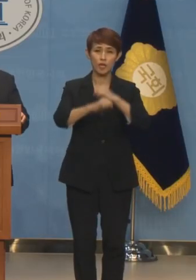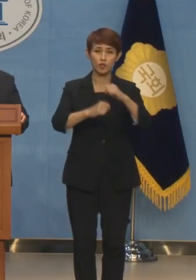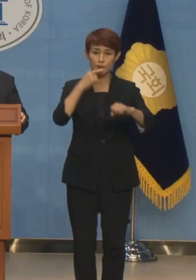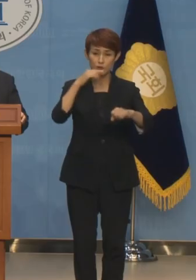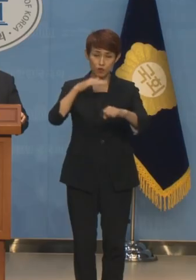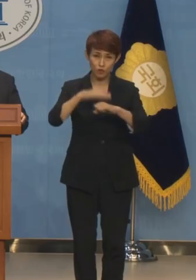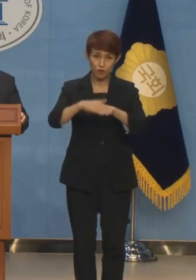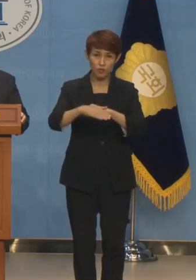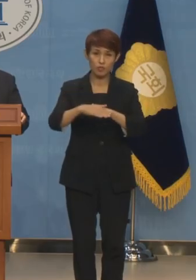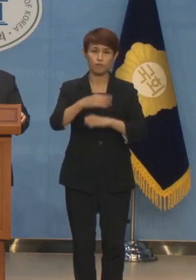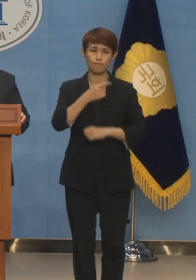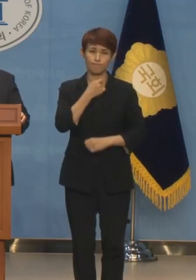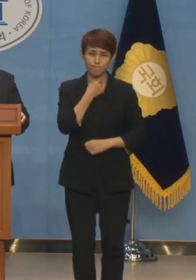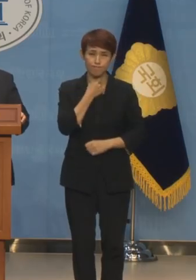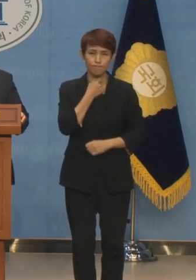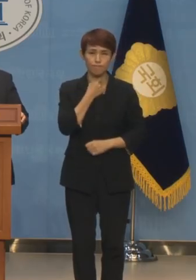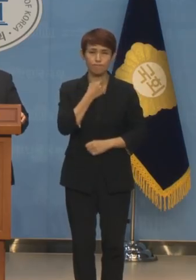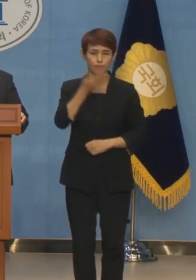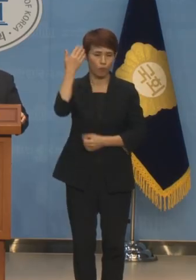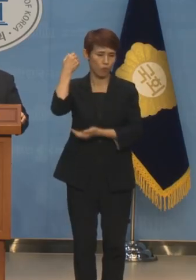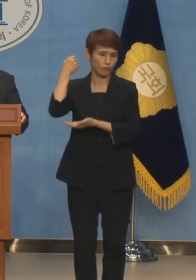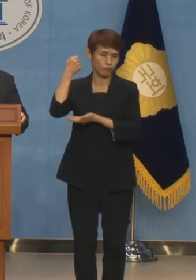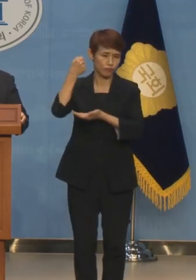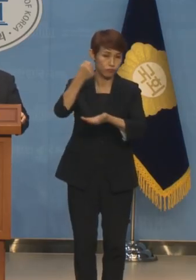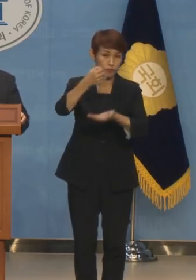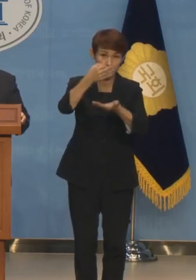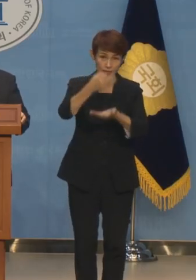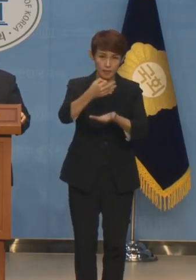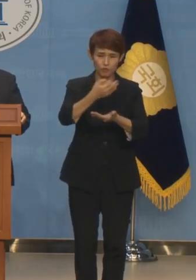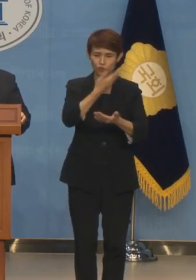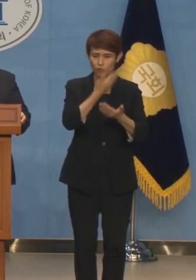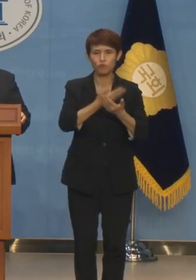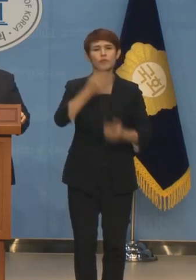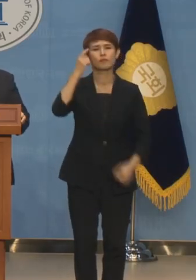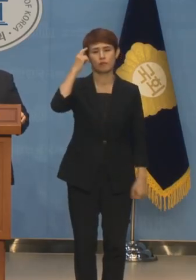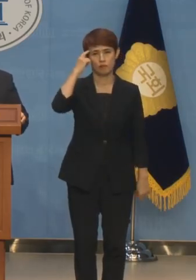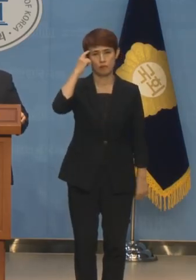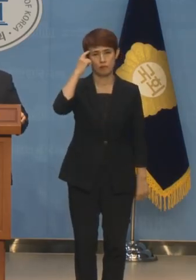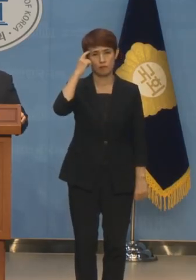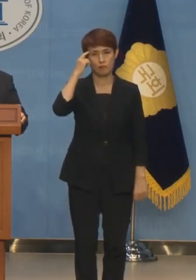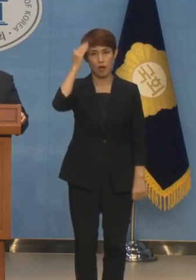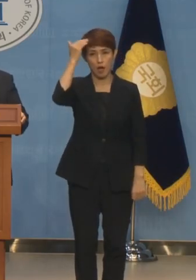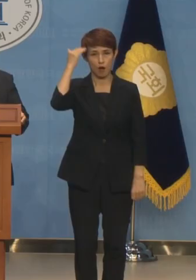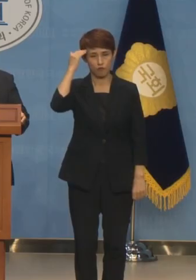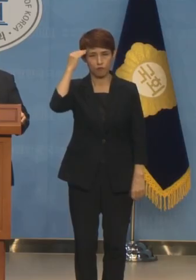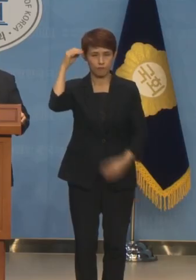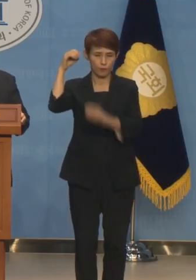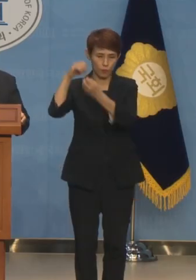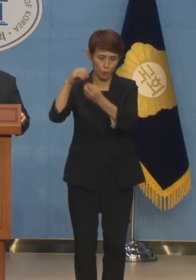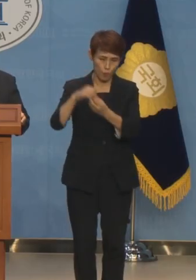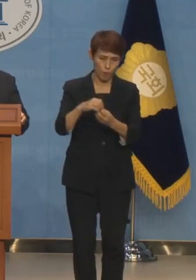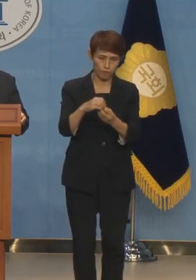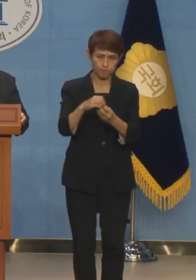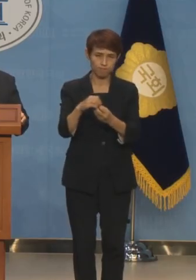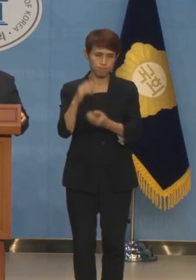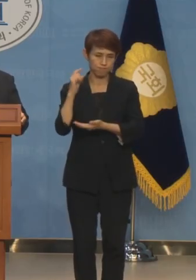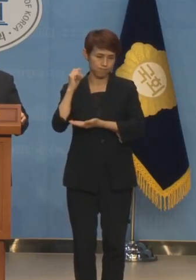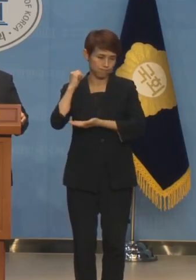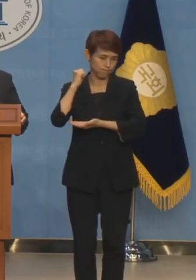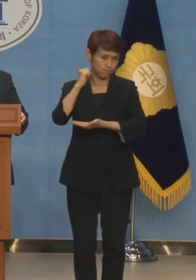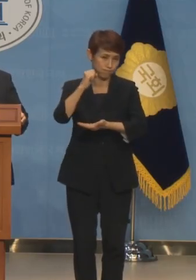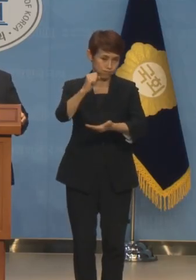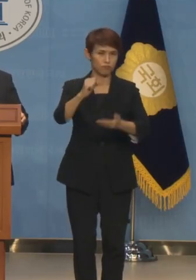자유민주주의를 수호하는 보수의 가치를 중시하고 대한민국의 정통성을 이어가는